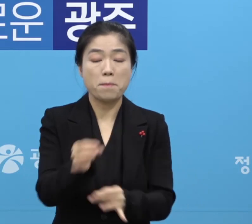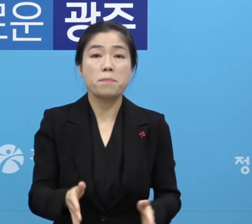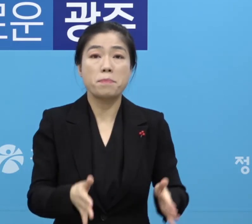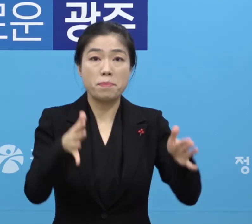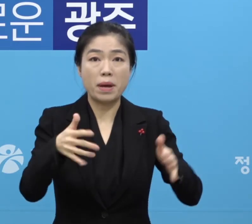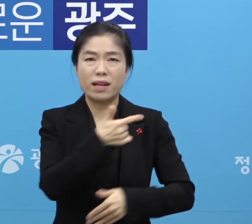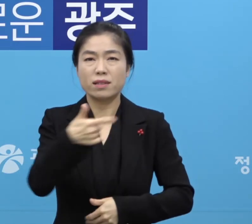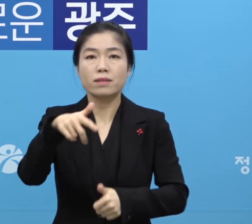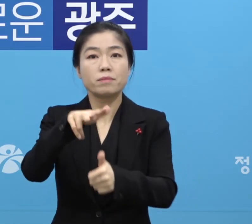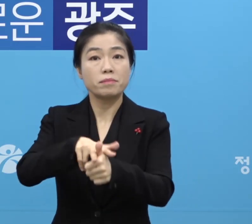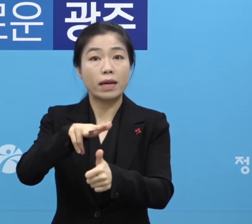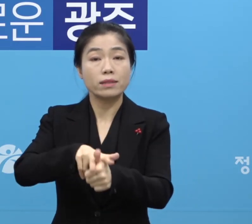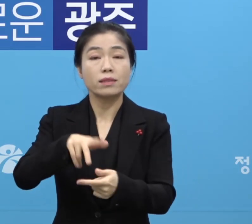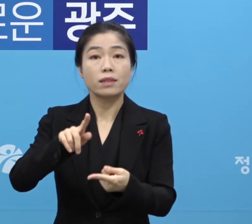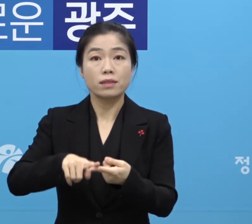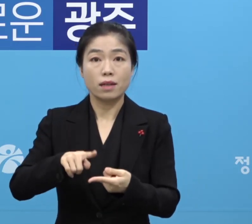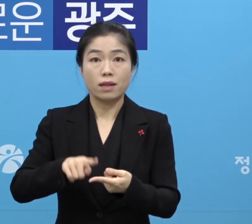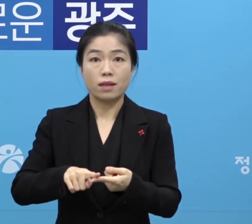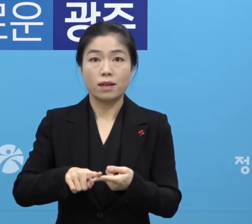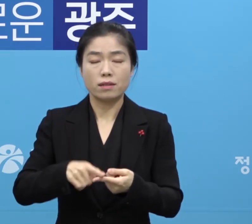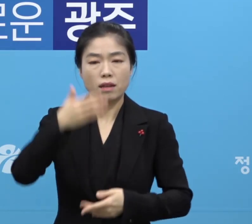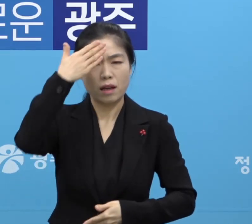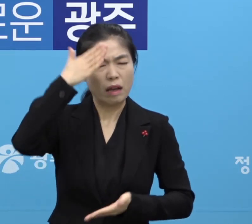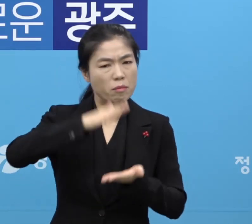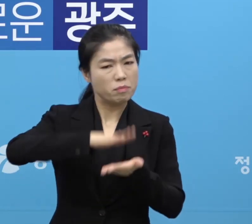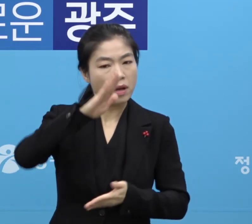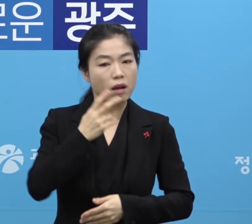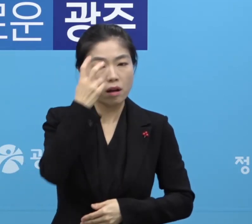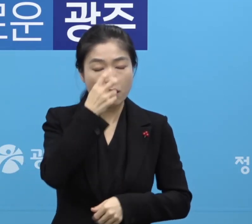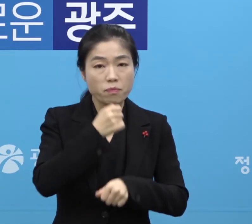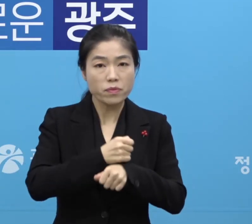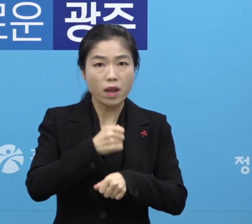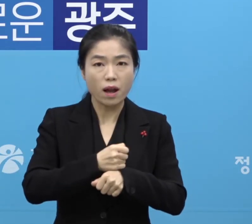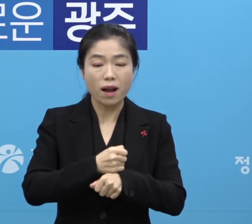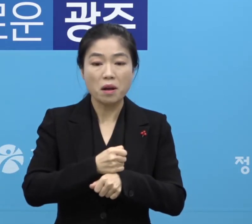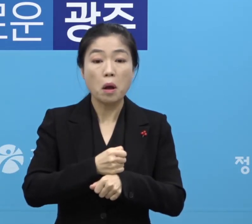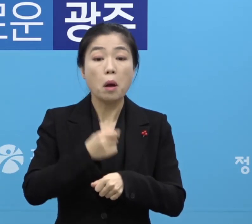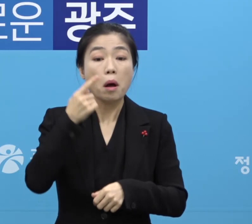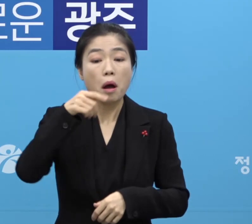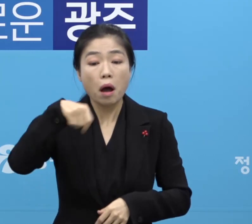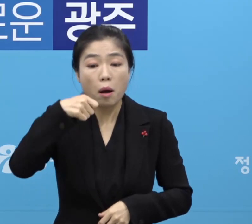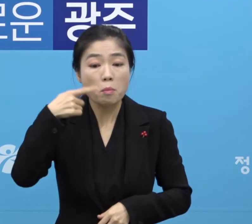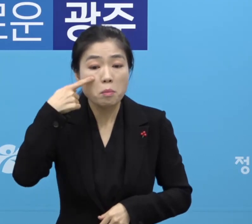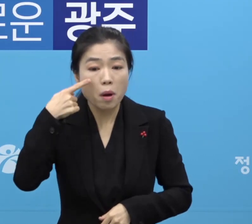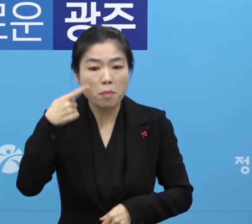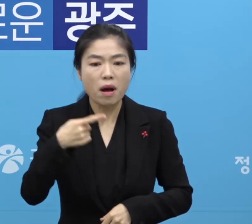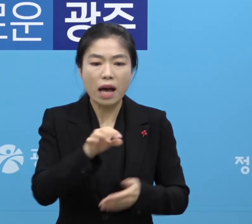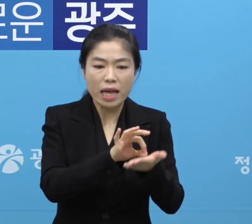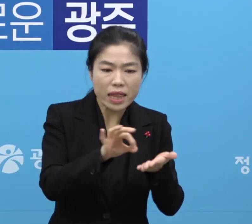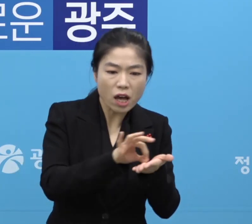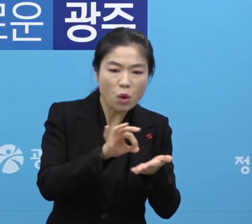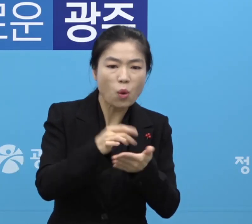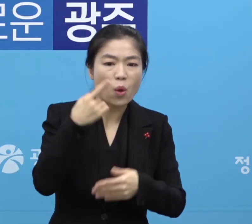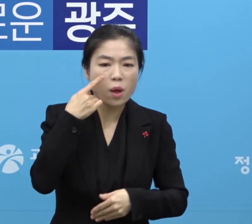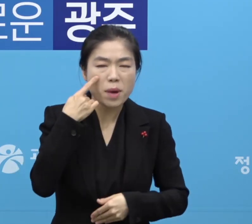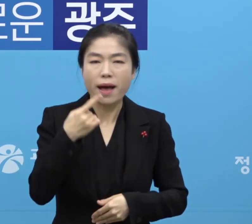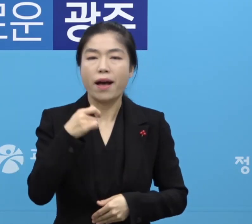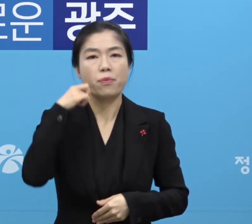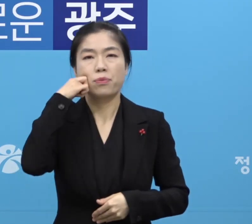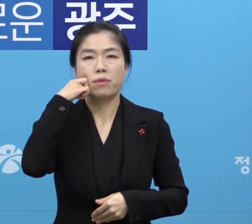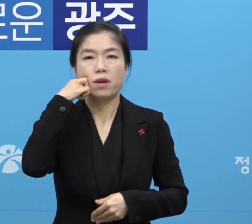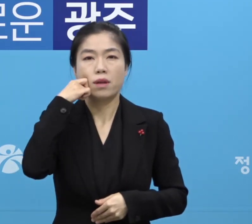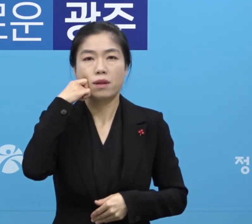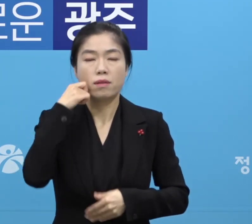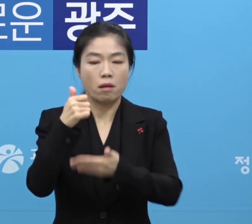백화점과 대형마트에 대해서는 발열 체크, 시식, 시음, 견본품 사용 금지, 직객